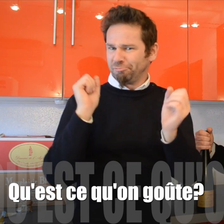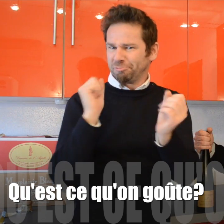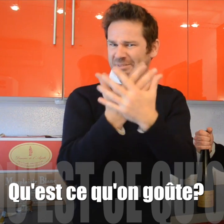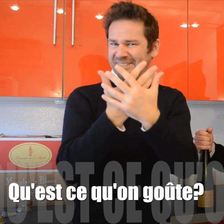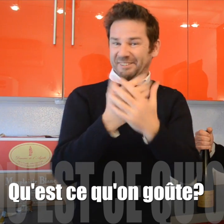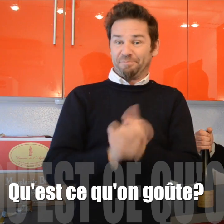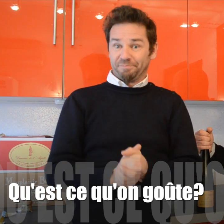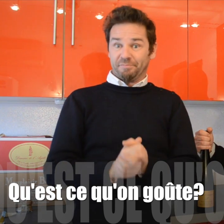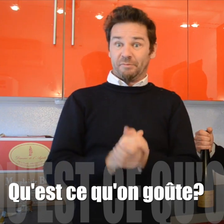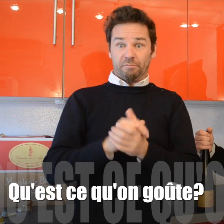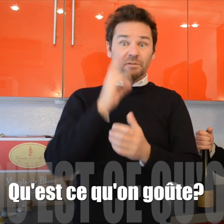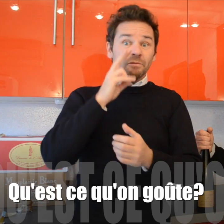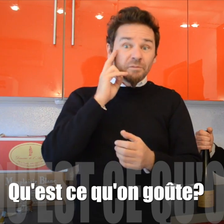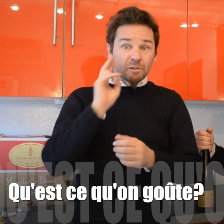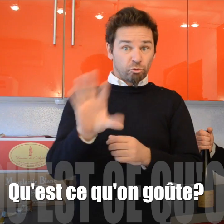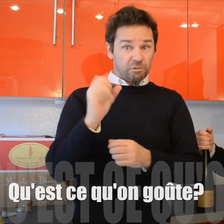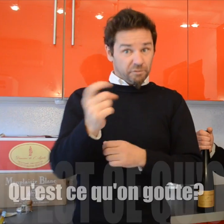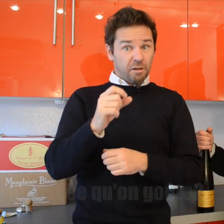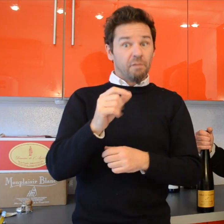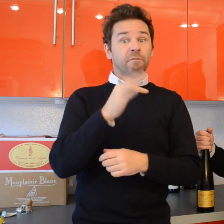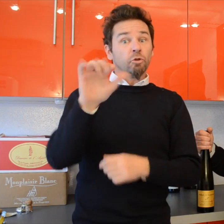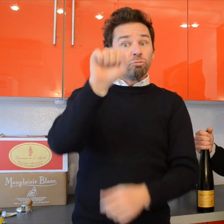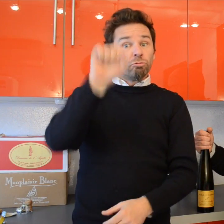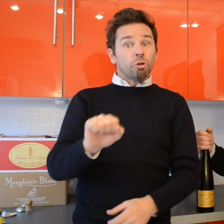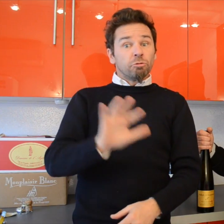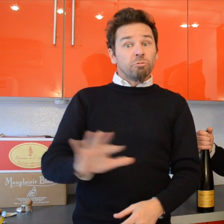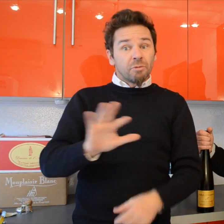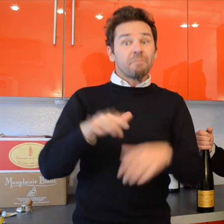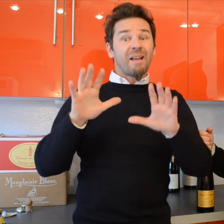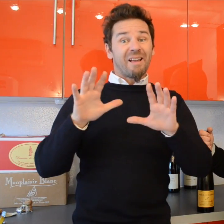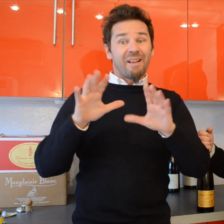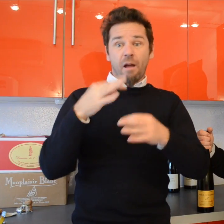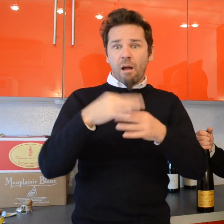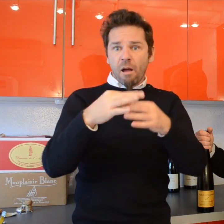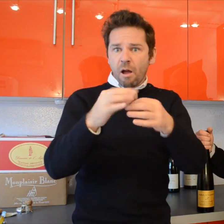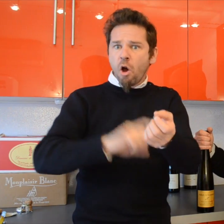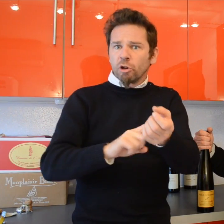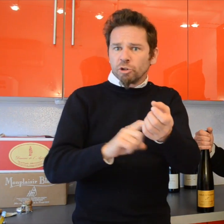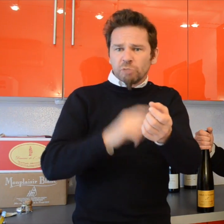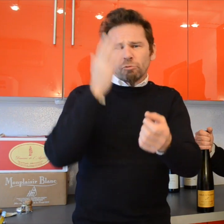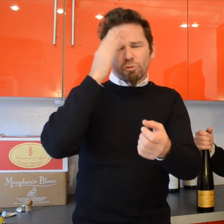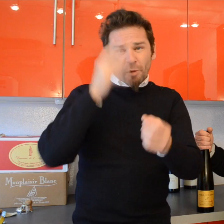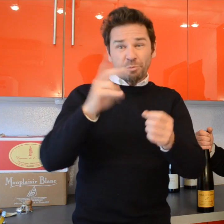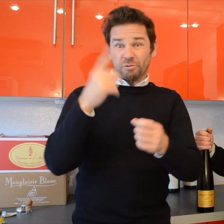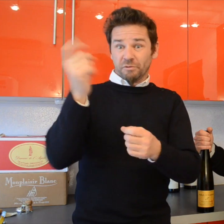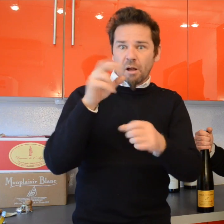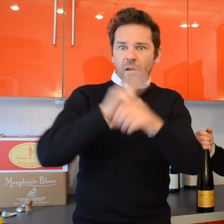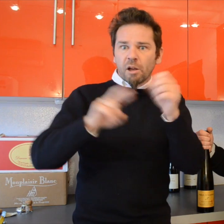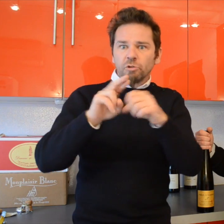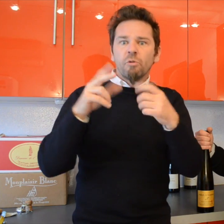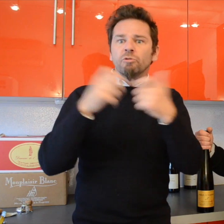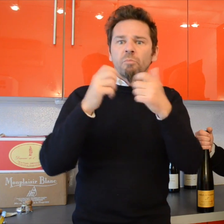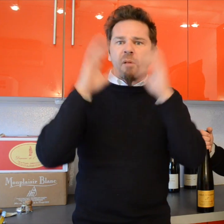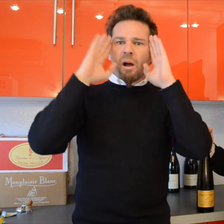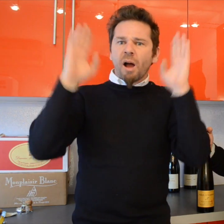pour vous qui est fait dans le sud de la France, mais qui est fait avec un cépage qu'on connaît plutôt des régions comme l'Alsace ou